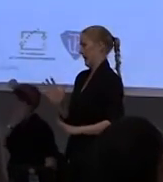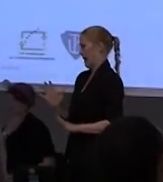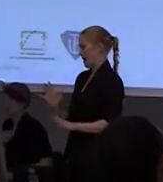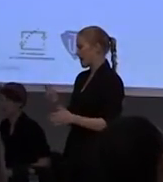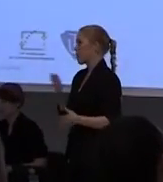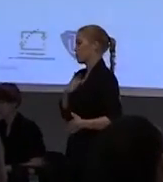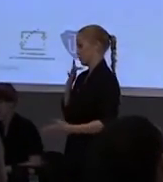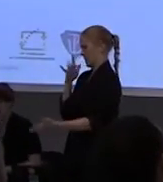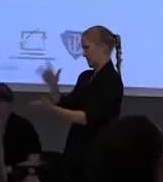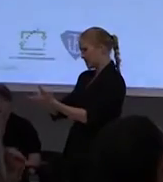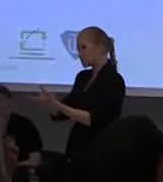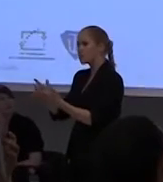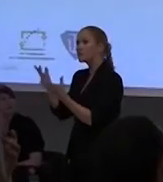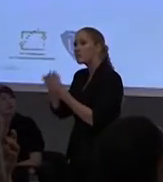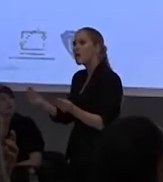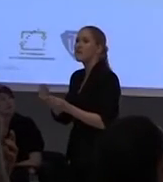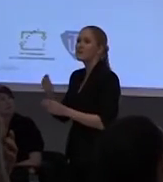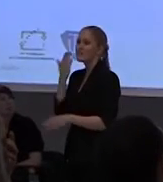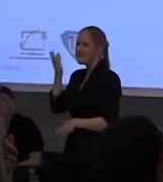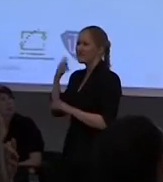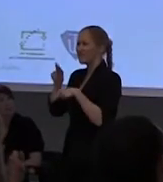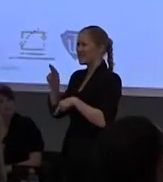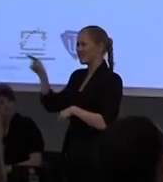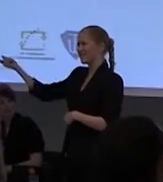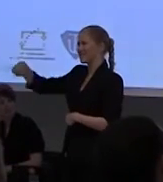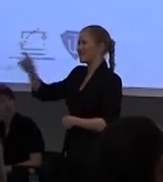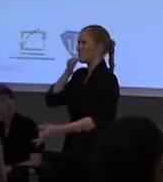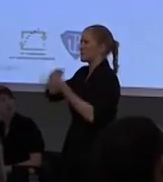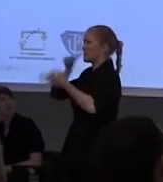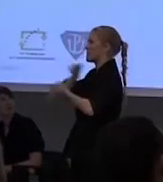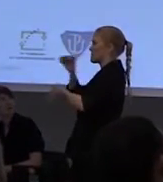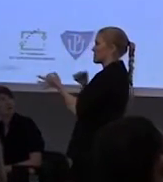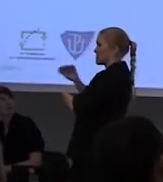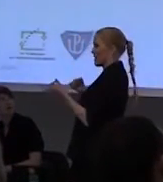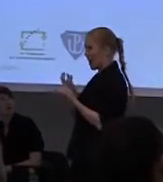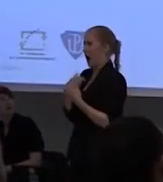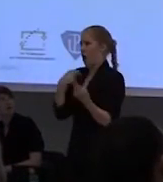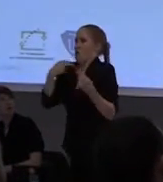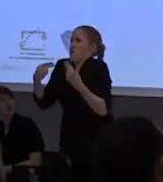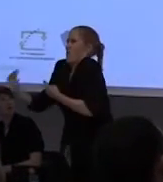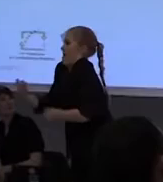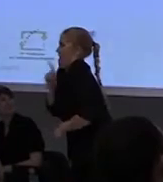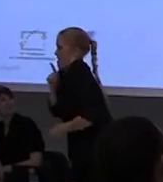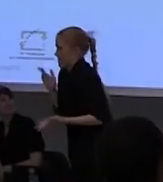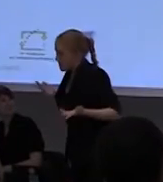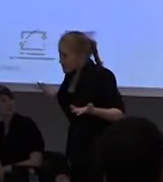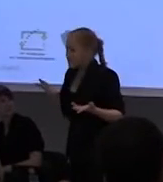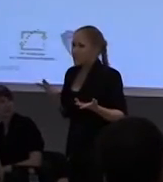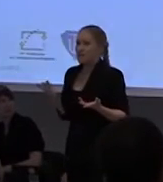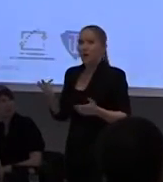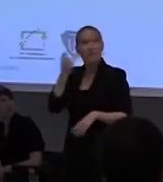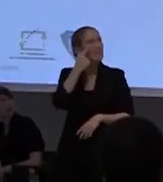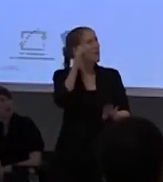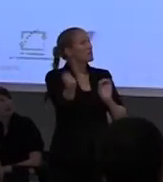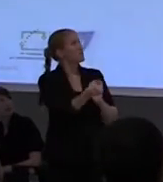mého povídání pravděpodobně bude víc otázek než odpovědí. To je pojetí toho příspěvku a pokud bude fungovat prezentér,